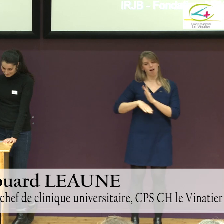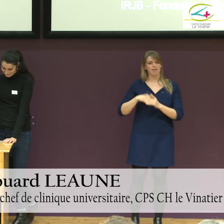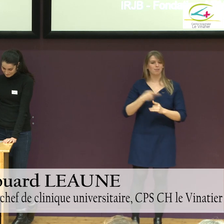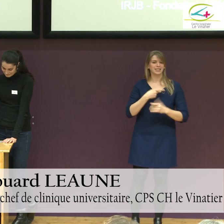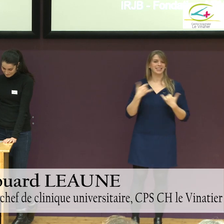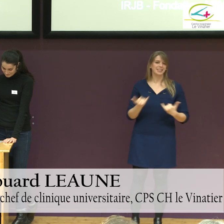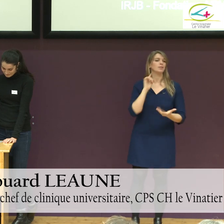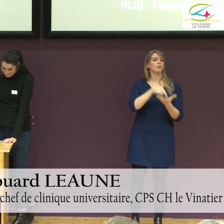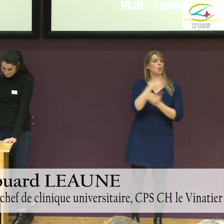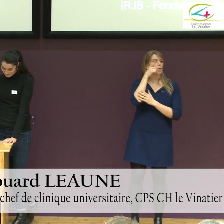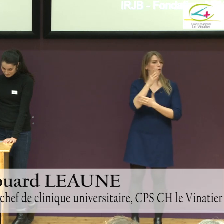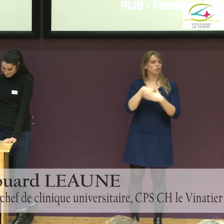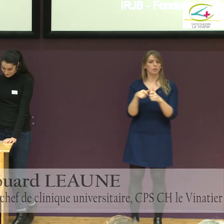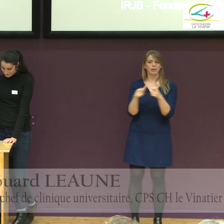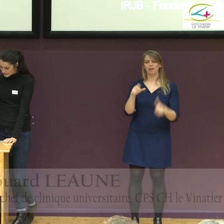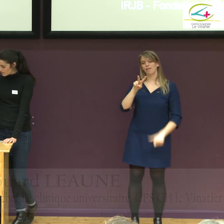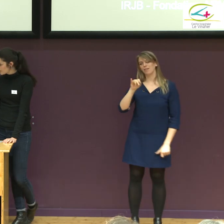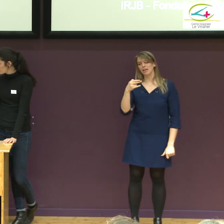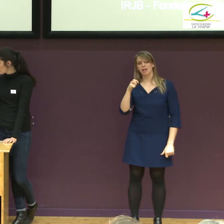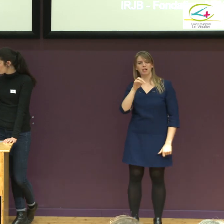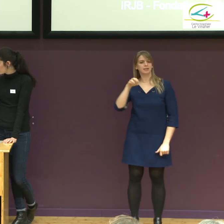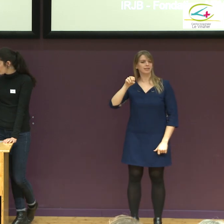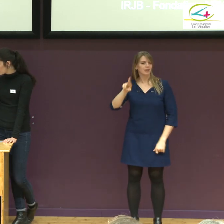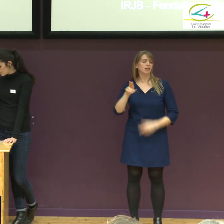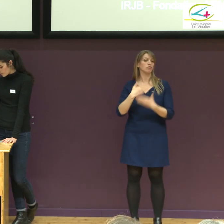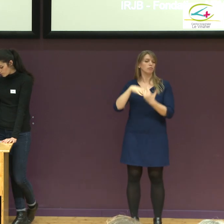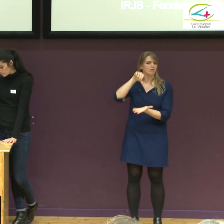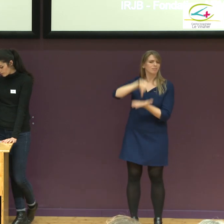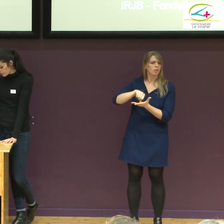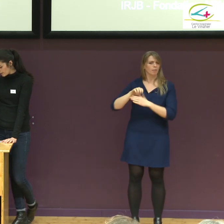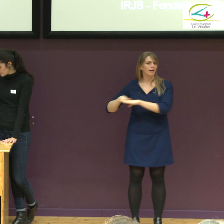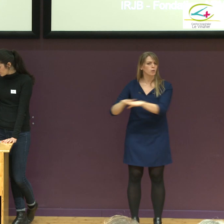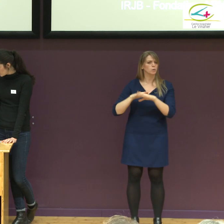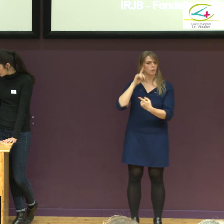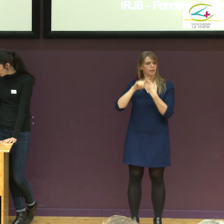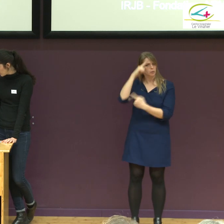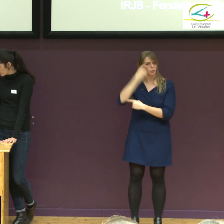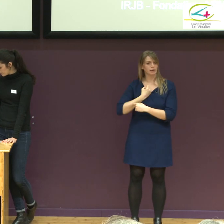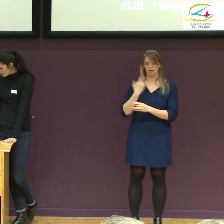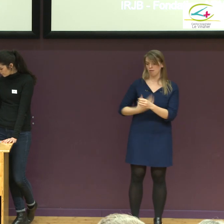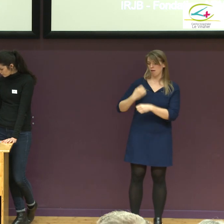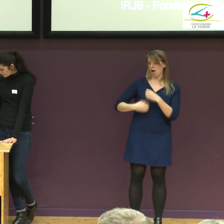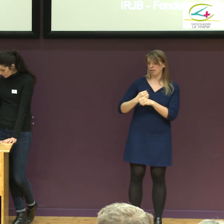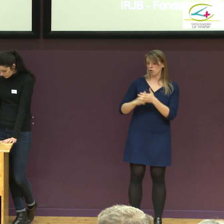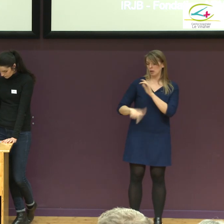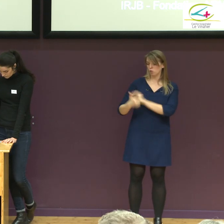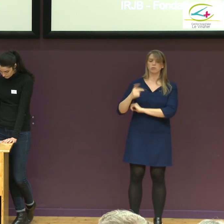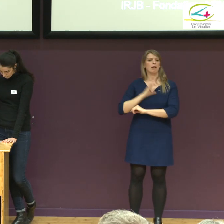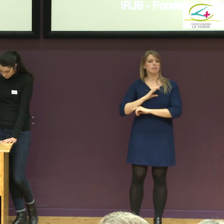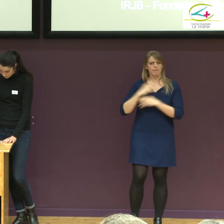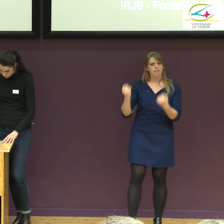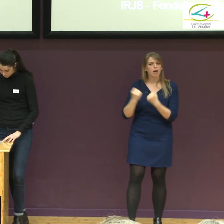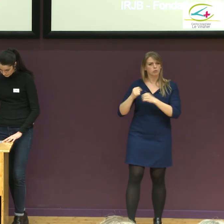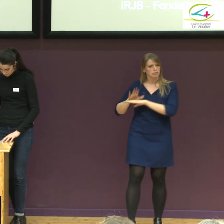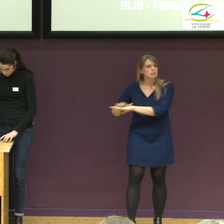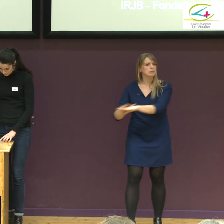centre hospitalier Le Vinatier, au sein d'un service qui s'appelle le Centre de prévention du suicide, qui essaye depuis 2012 de mener un certain nombre d'actions en direction de la